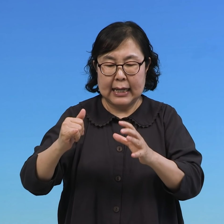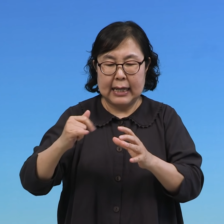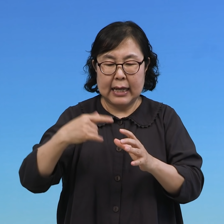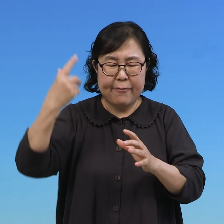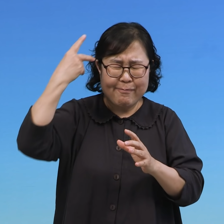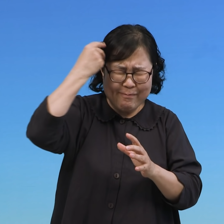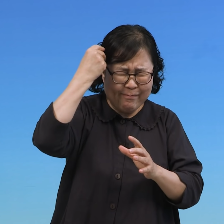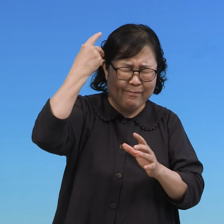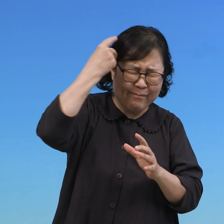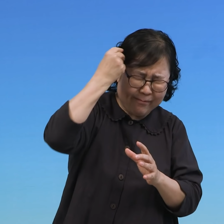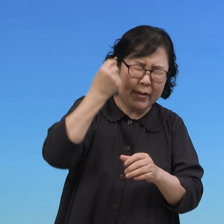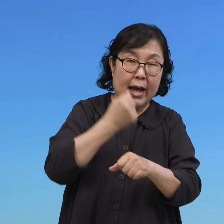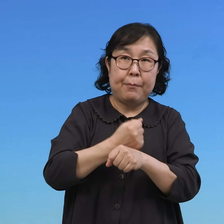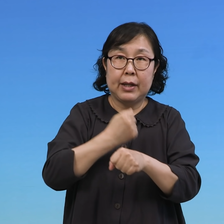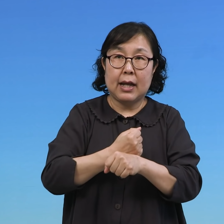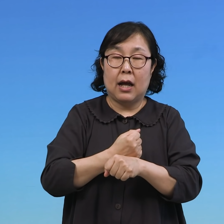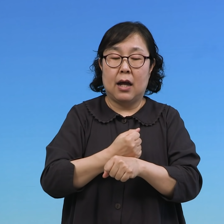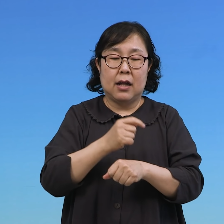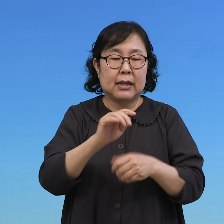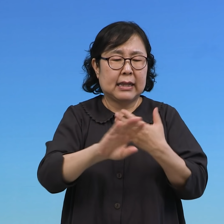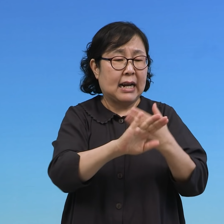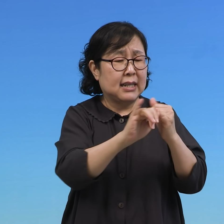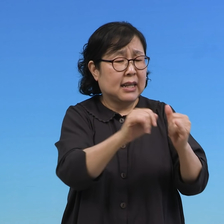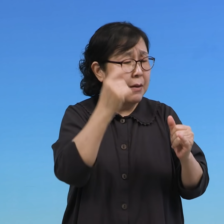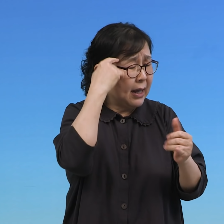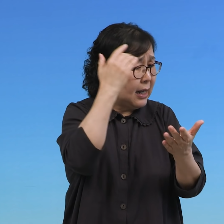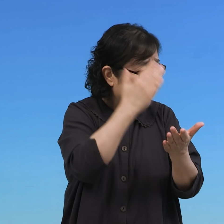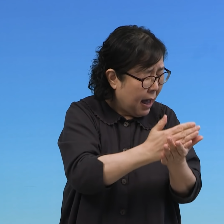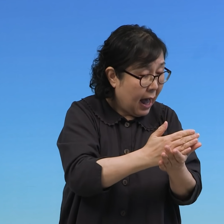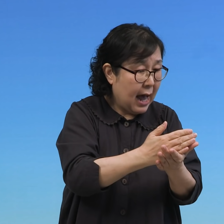세상이 세뇌하는 이야기가 그거 아닙니까?